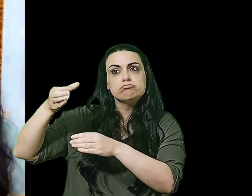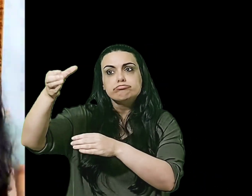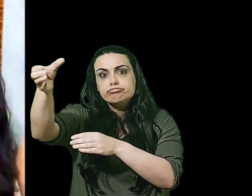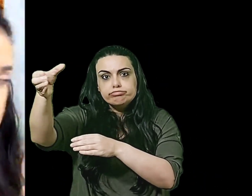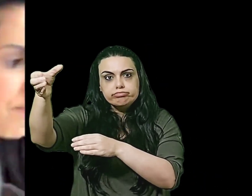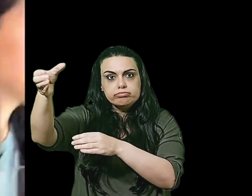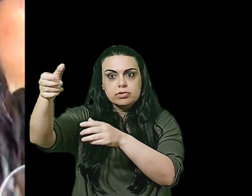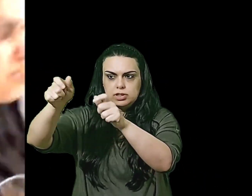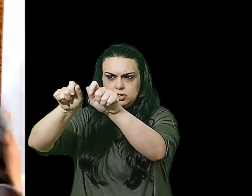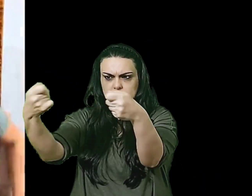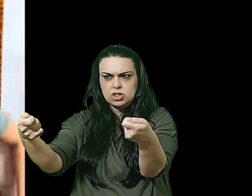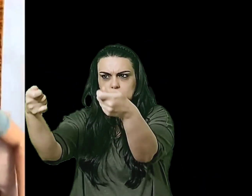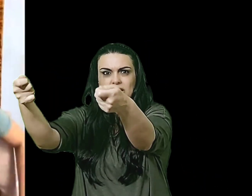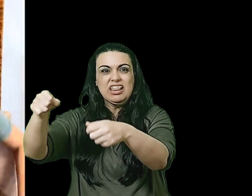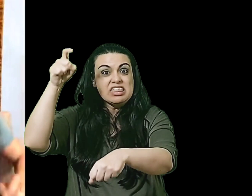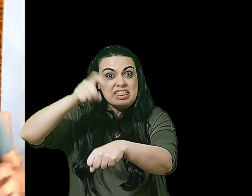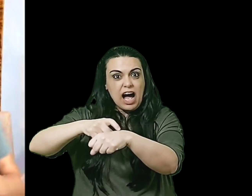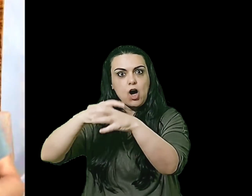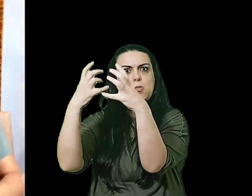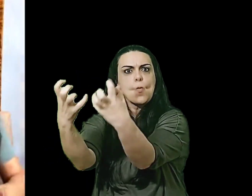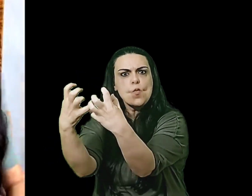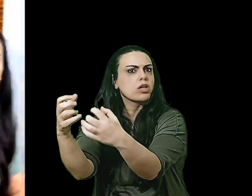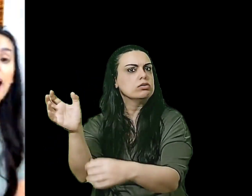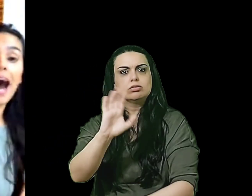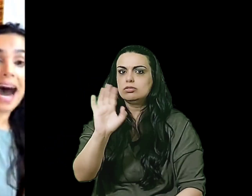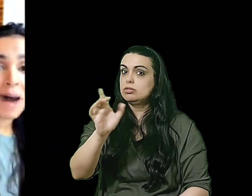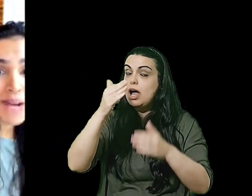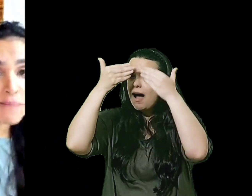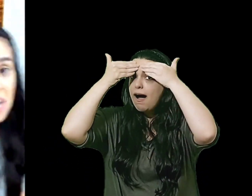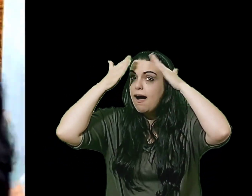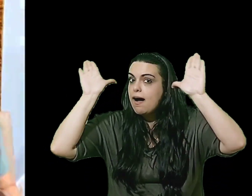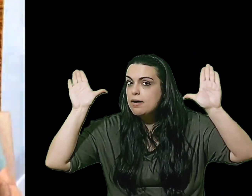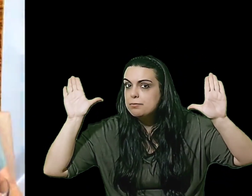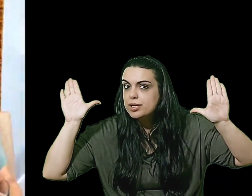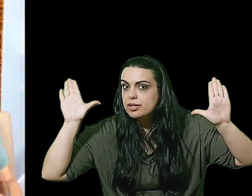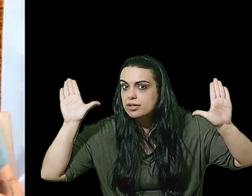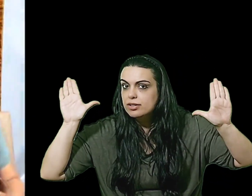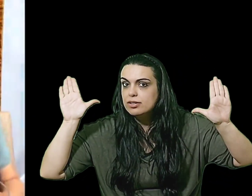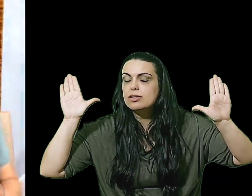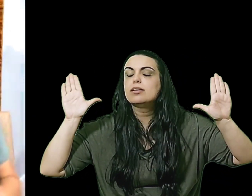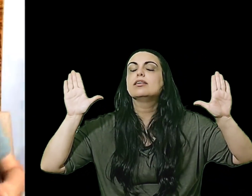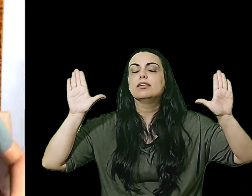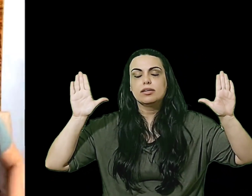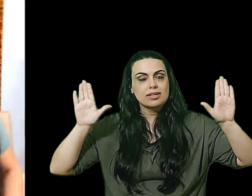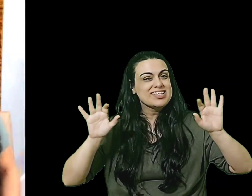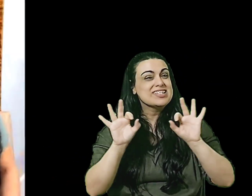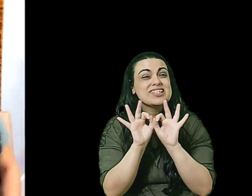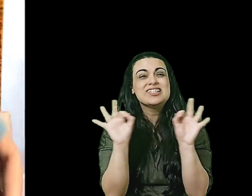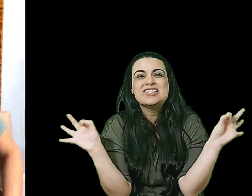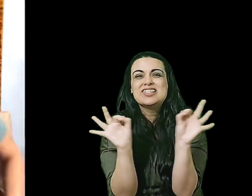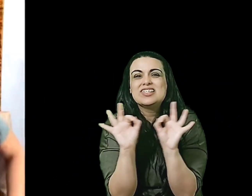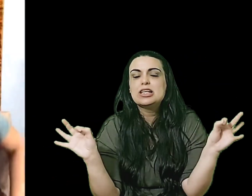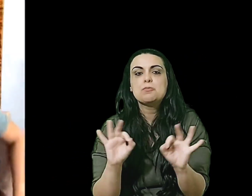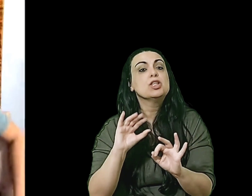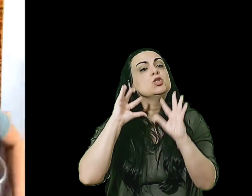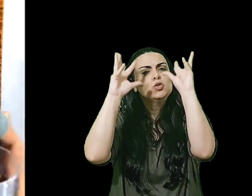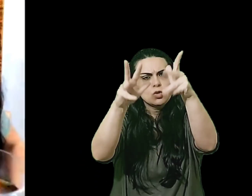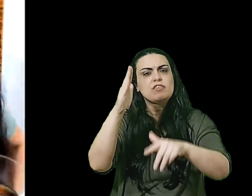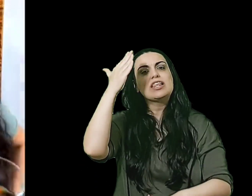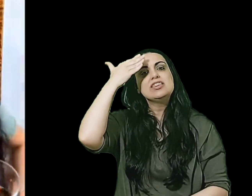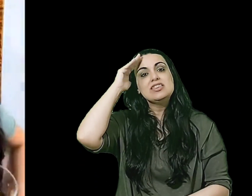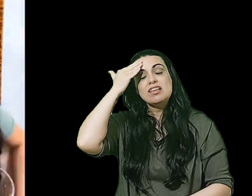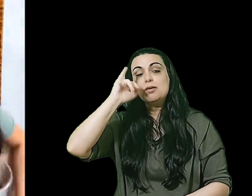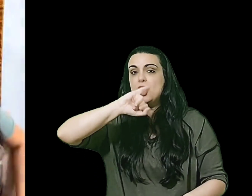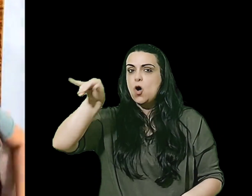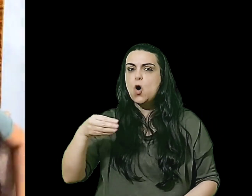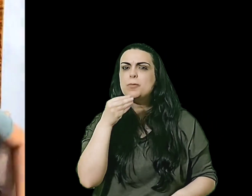uma forma lá. Gente, gelo dá na hora? Abre a mente que Deus tá falando com alguém. É simples porque todo